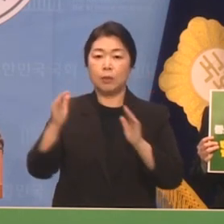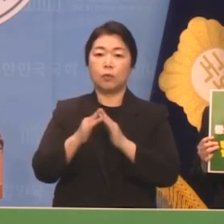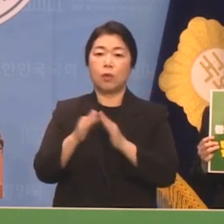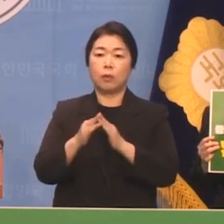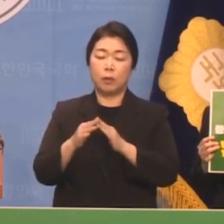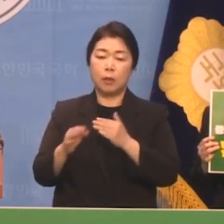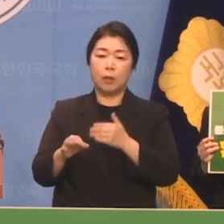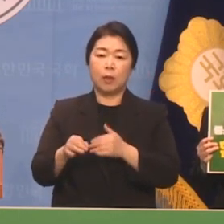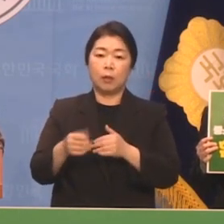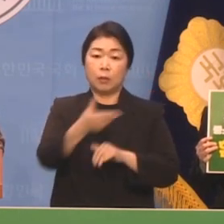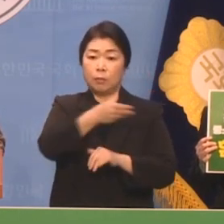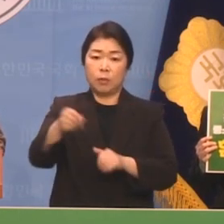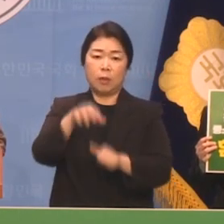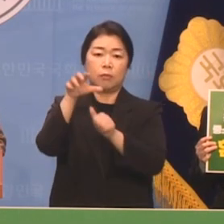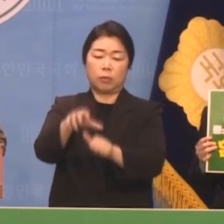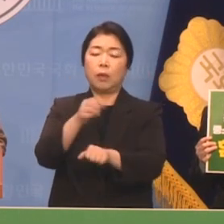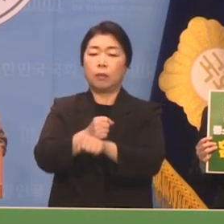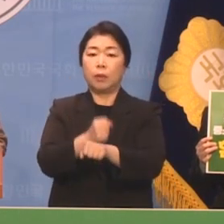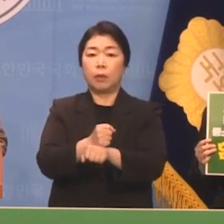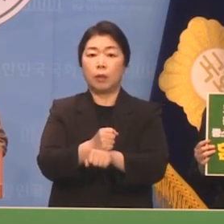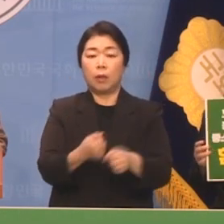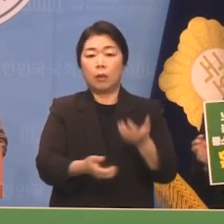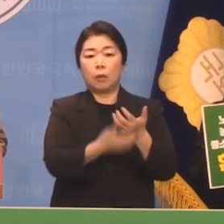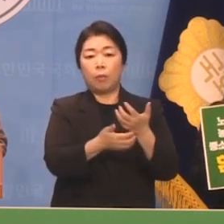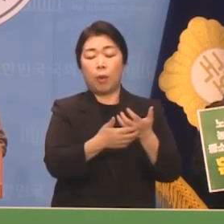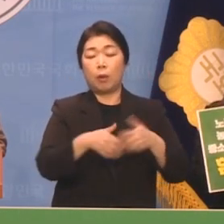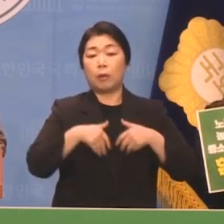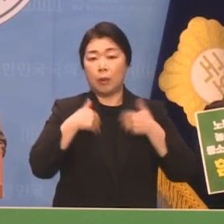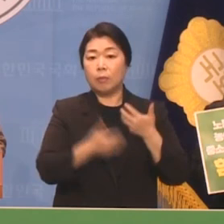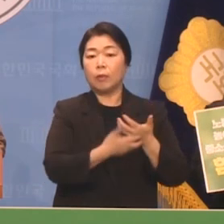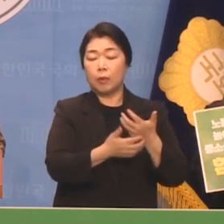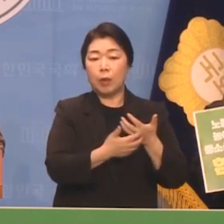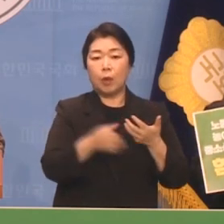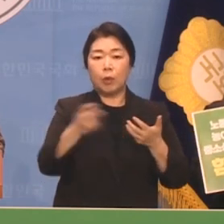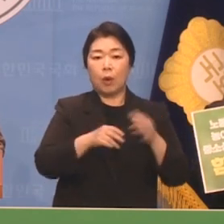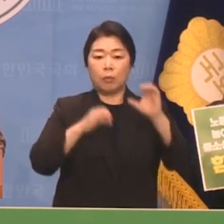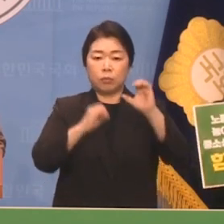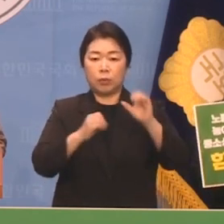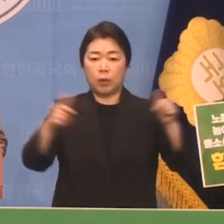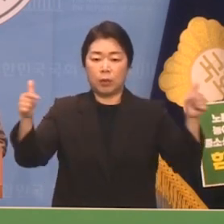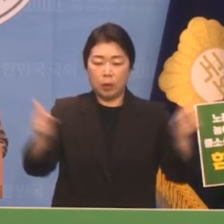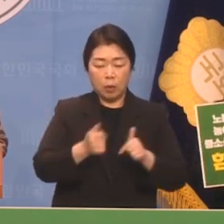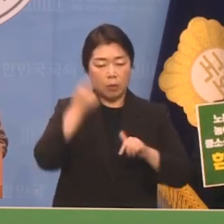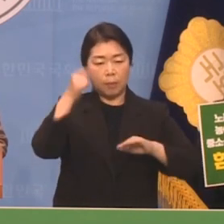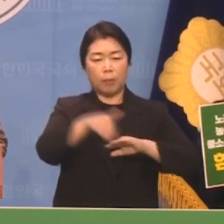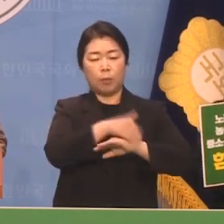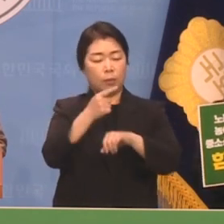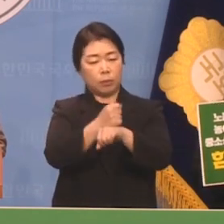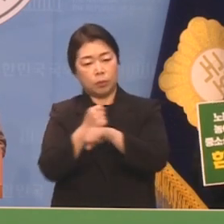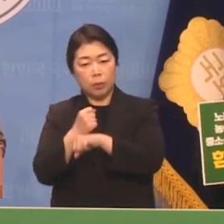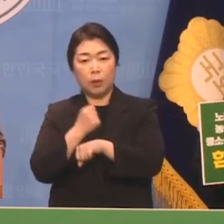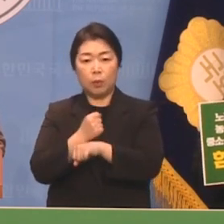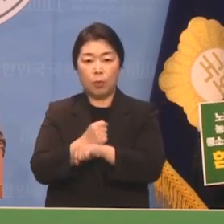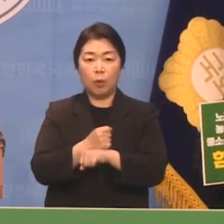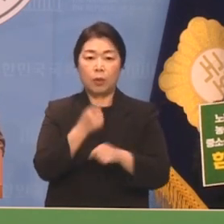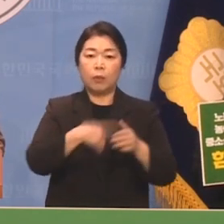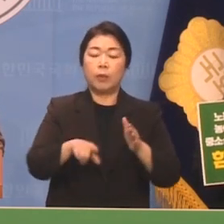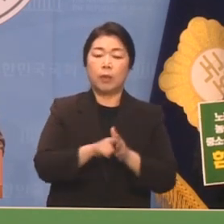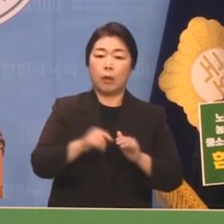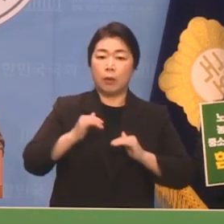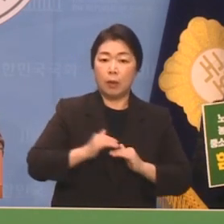임대를 규제할 것입니다. 난방연료, 탈탄소화 로드맵을 구상하고 이를 위한 단계적 지원